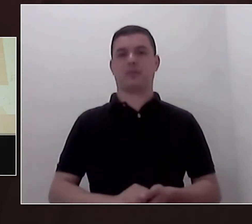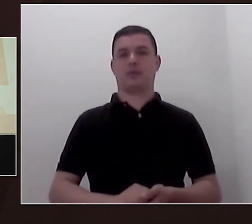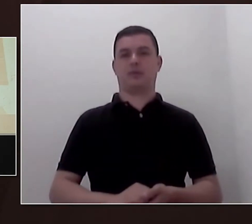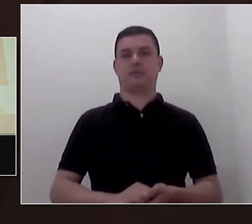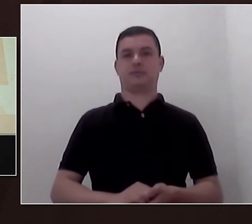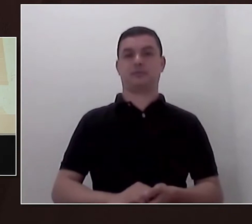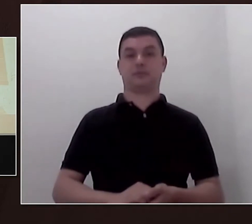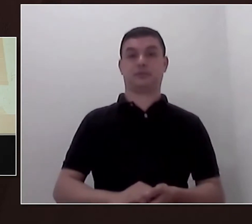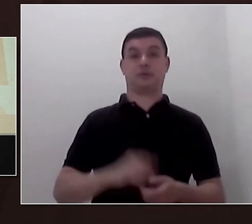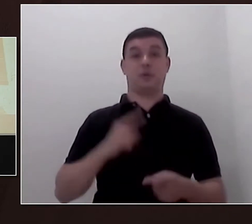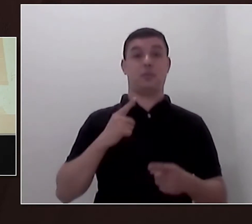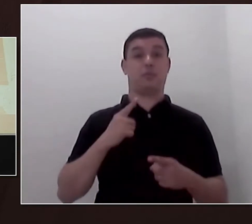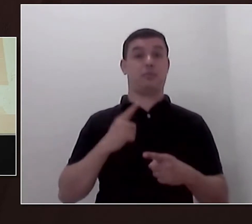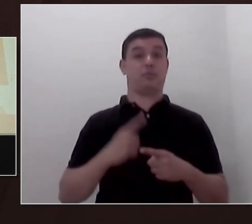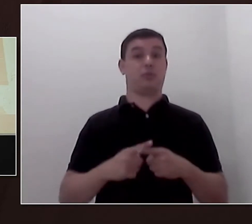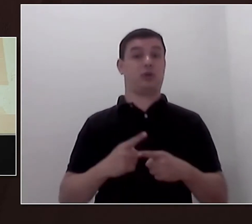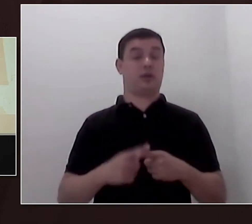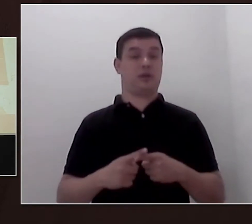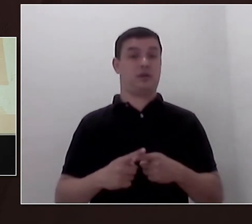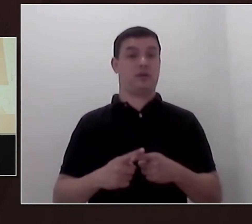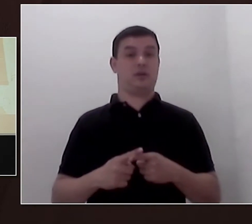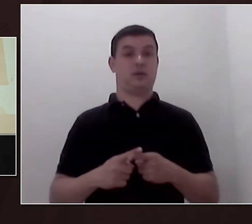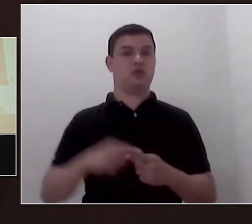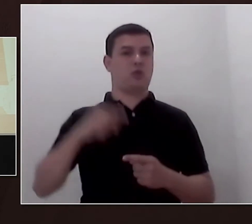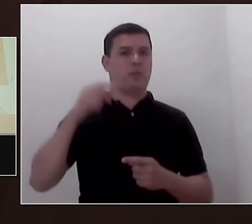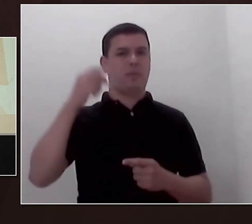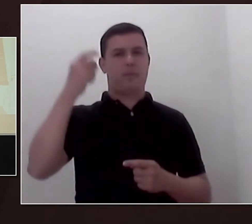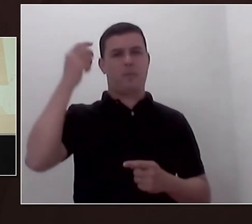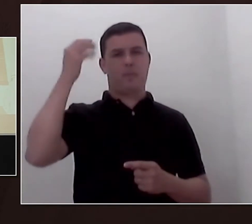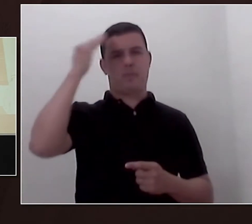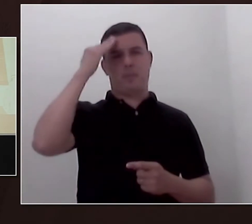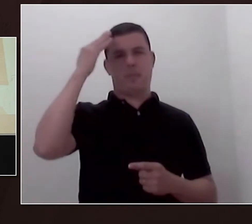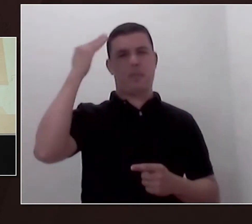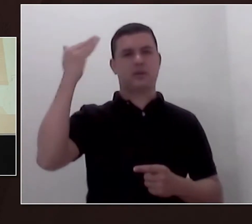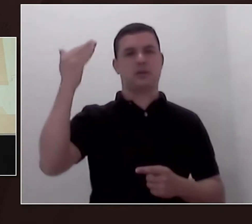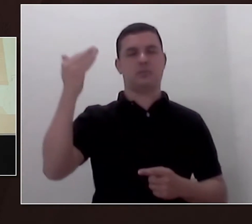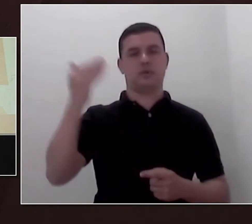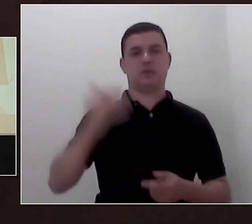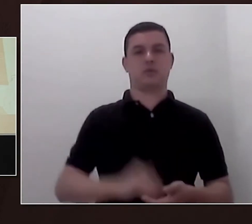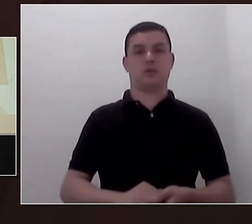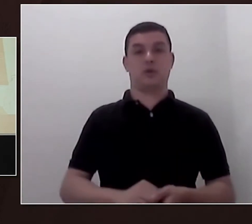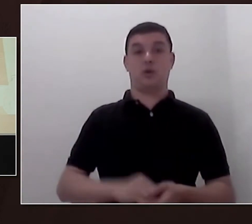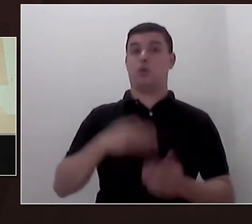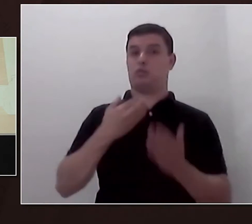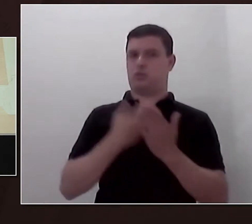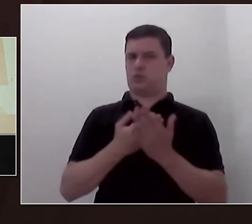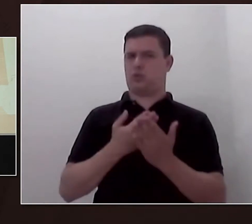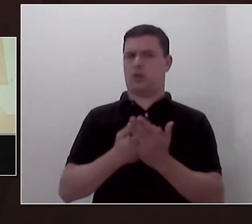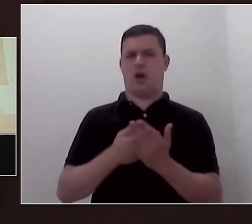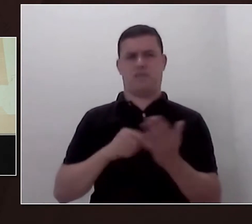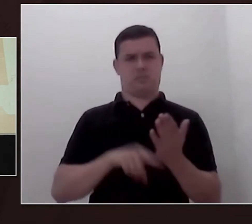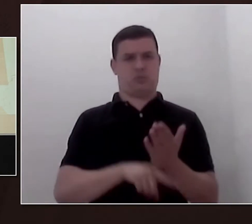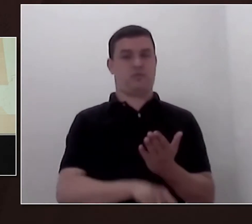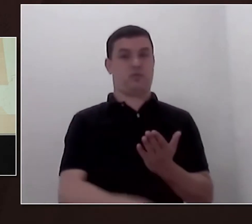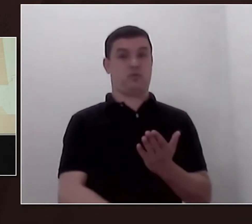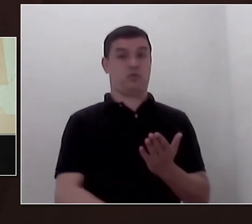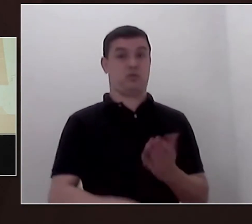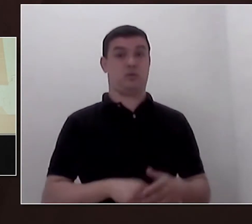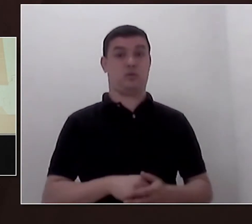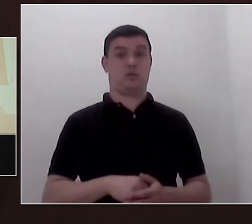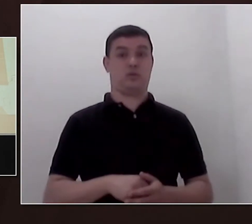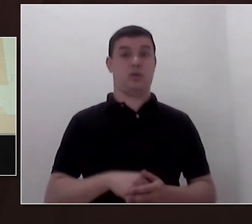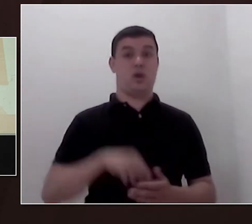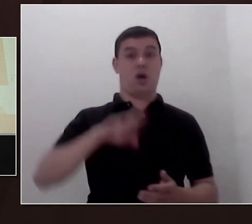falei isso da filosofia oriental? Porque ele provavelmente tenha estudado em as várias religiões